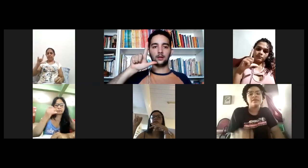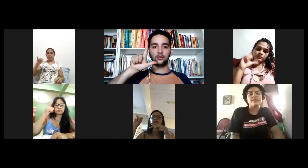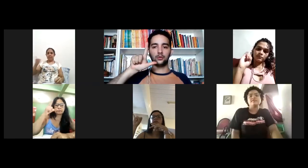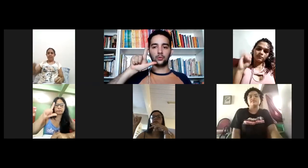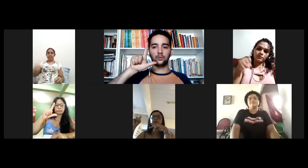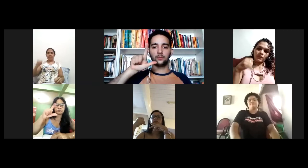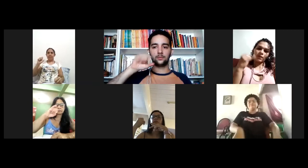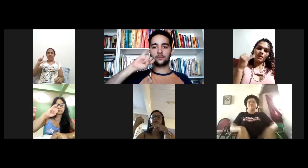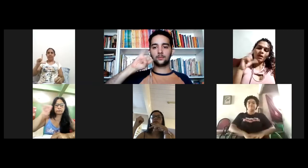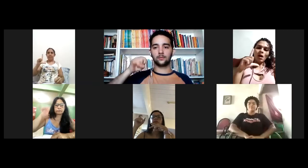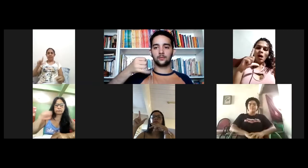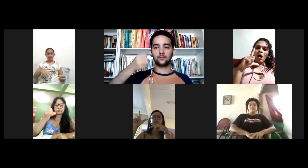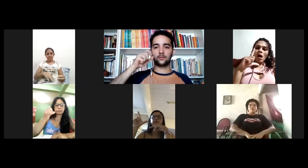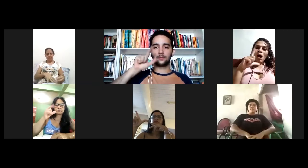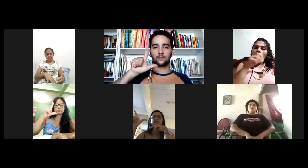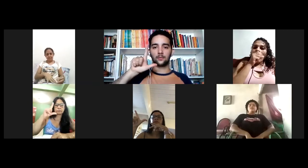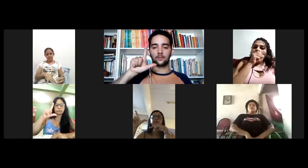JL. Julho.